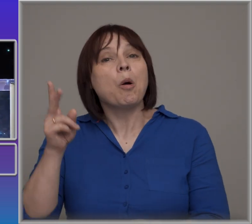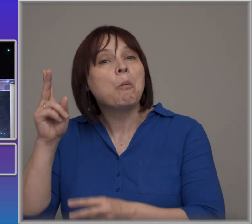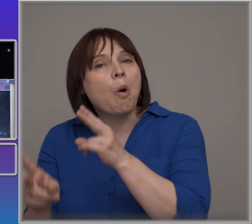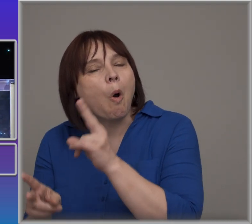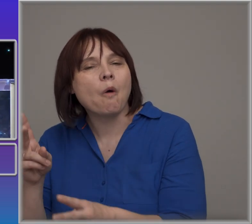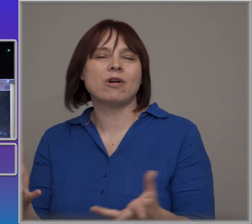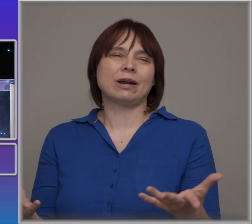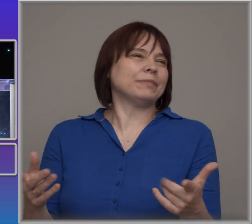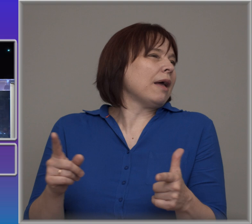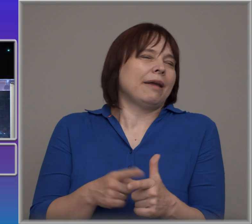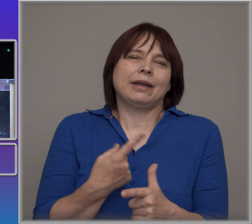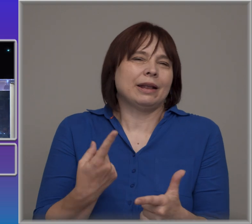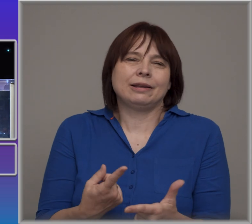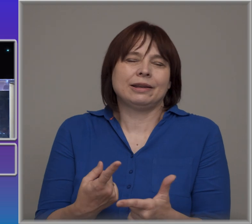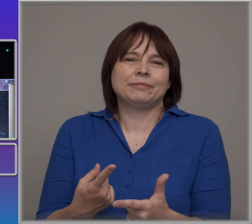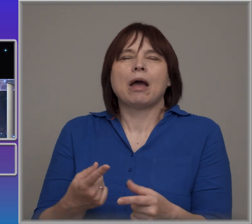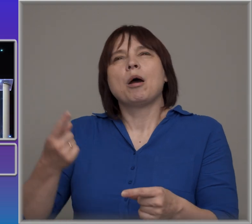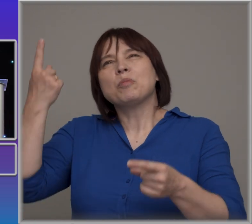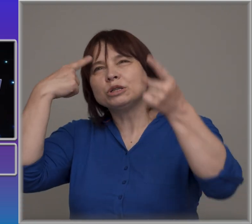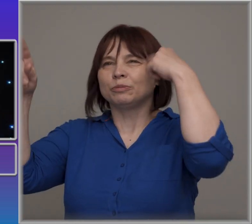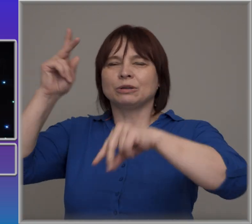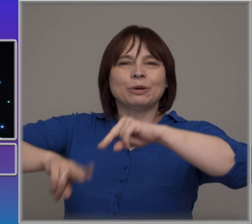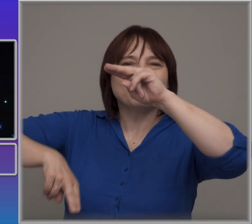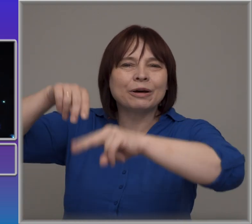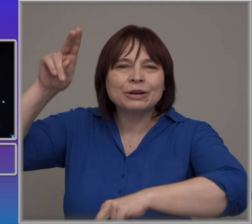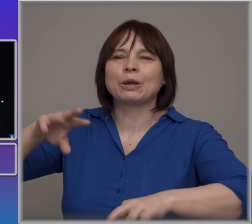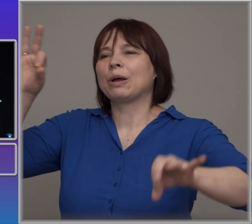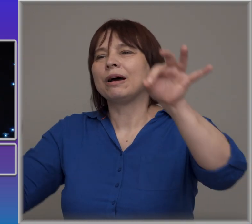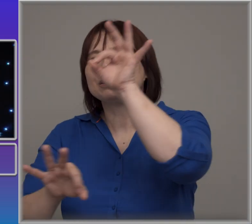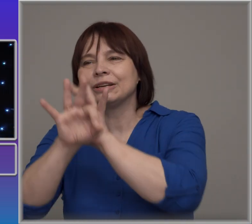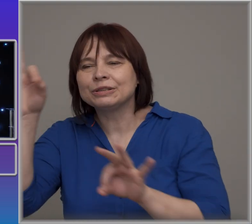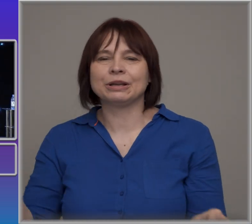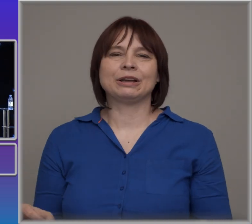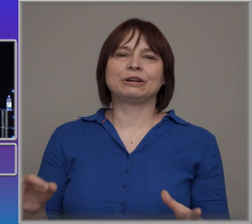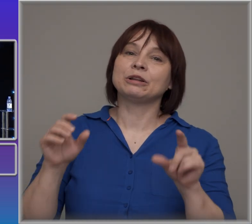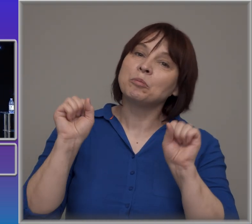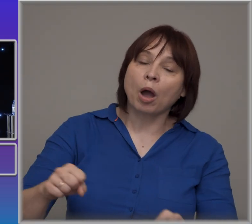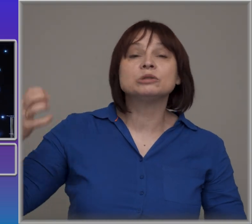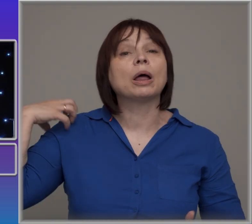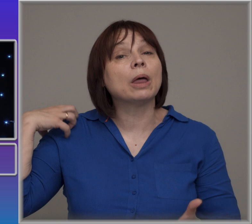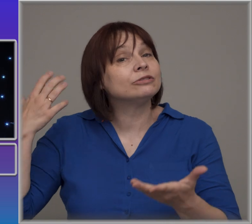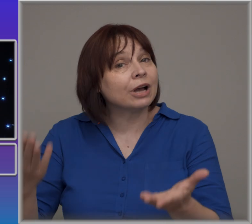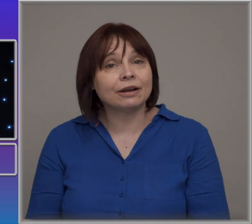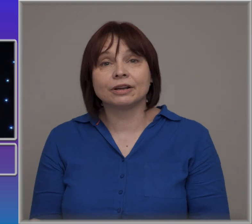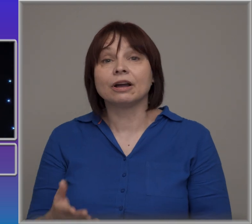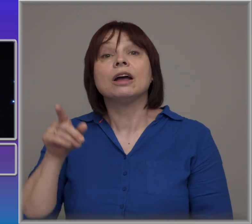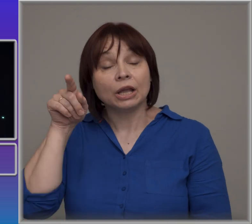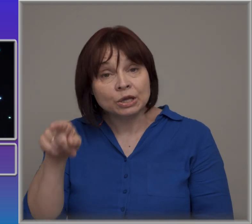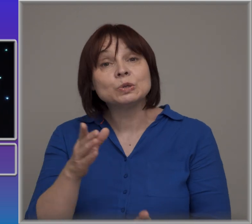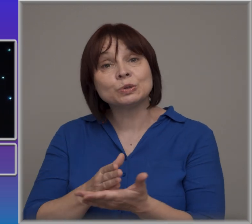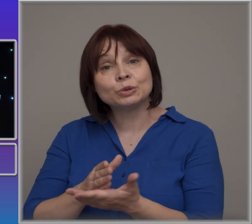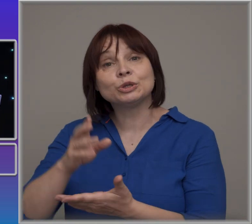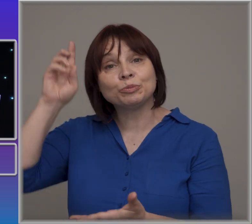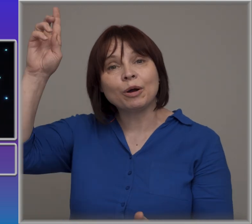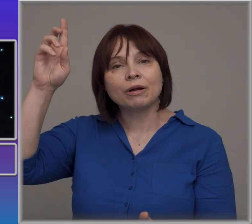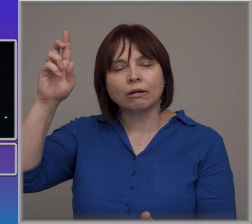тянет. Так мы устроены. Но и это обычная жизнь человека. Но когда мы смотрим на Иисуса Христа,